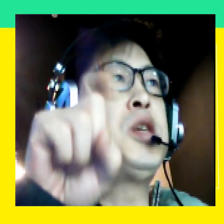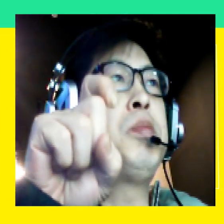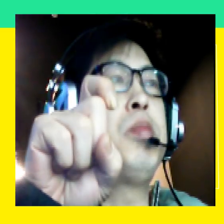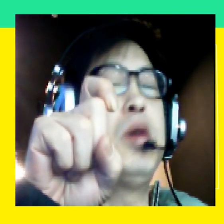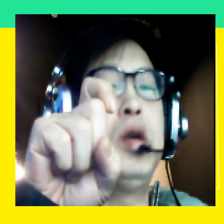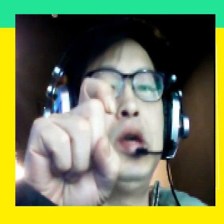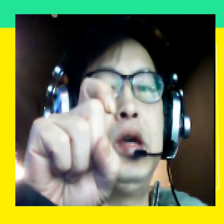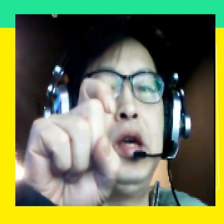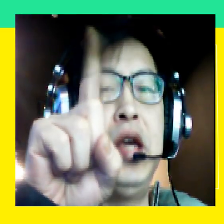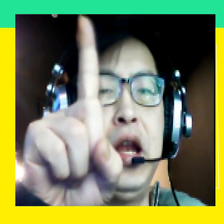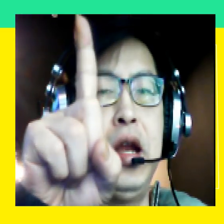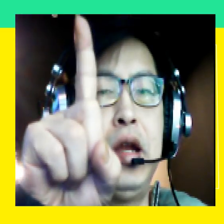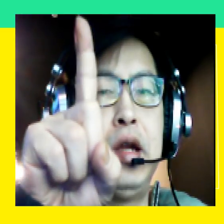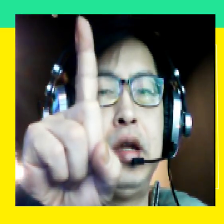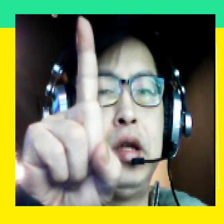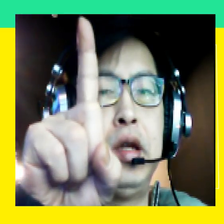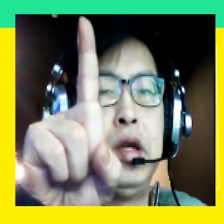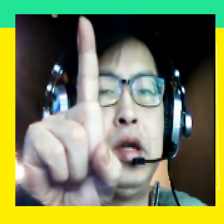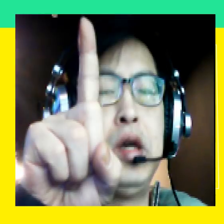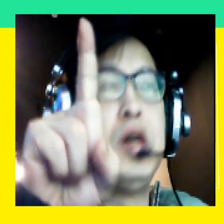그다음에 11.